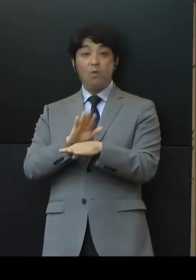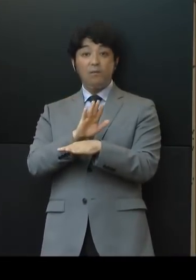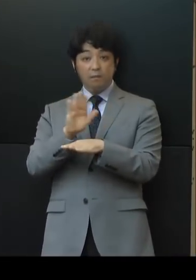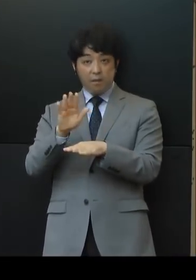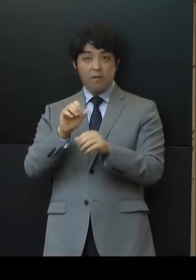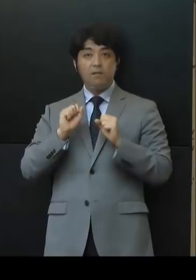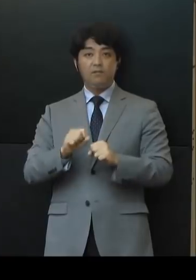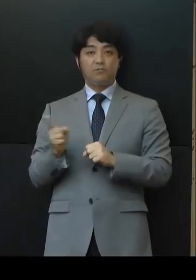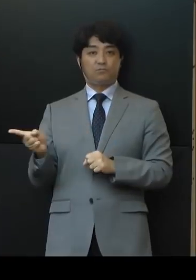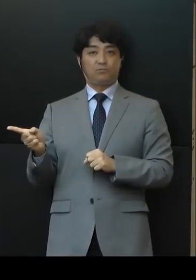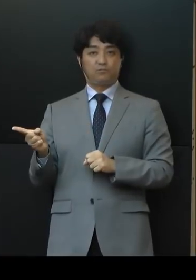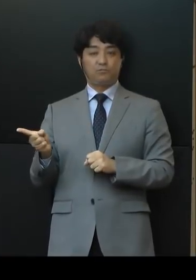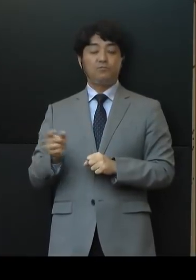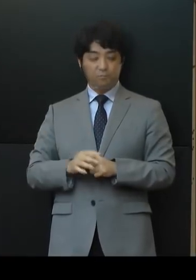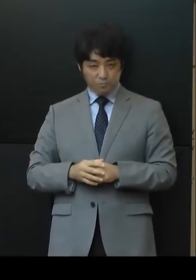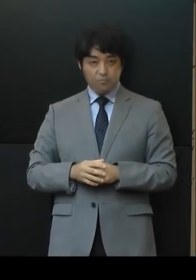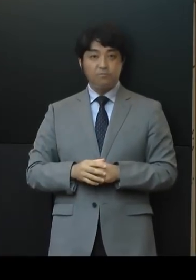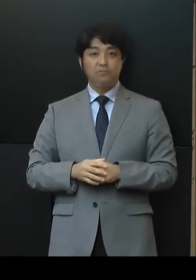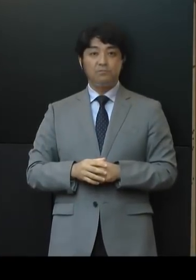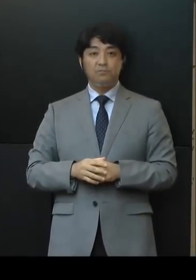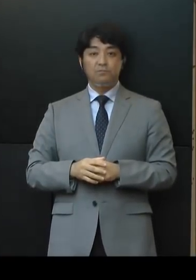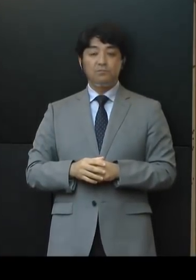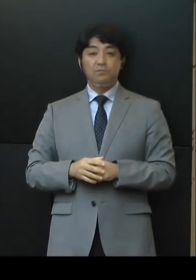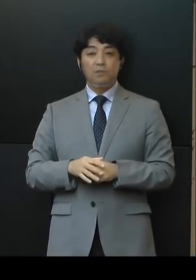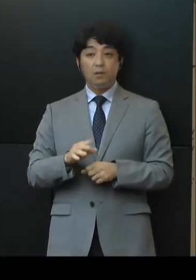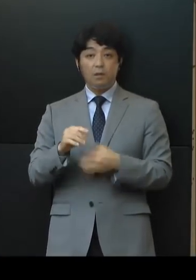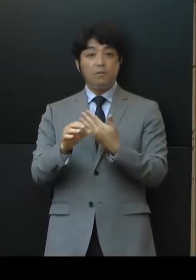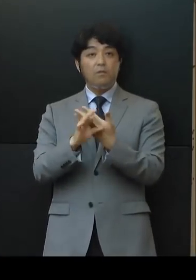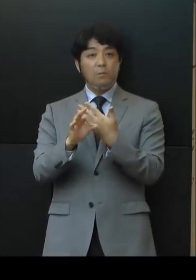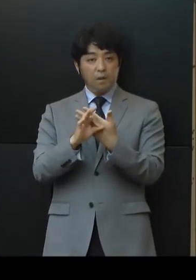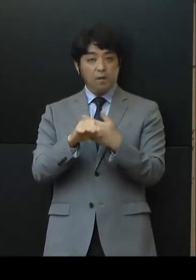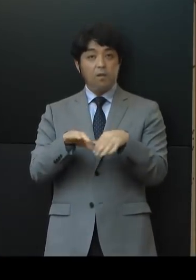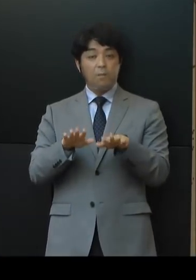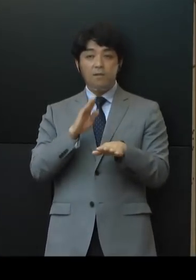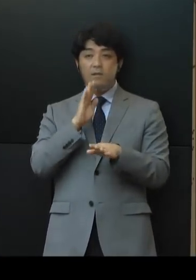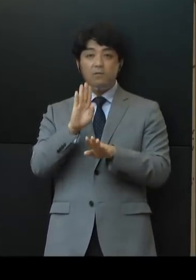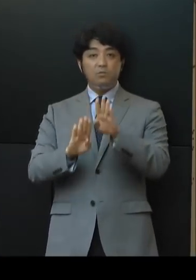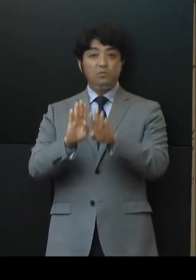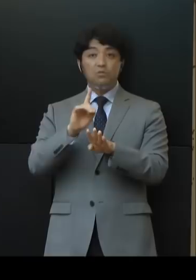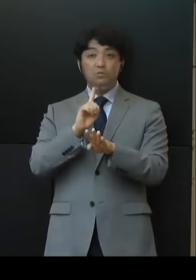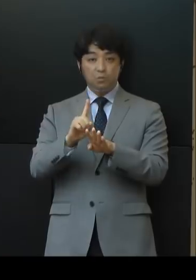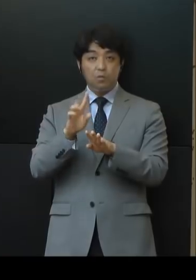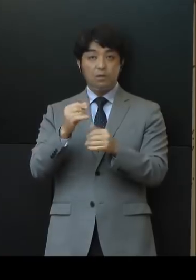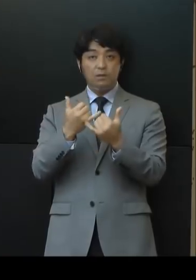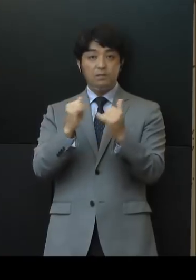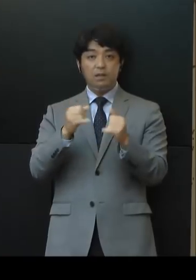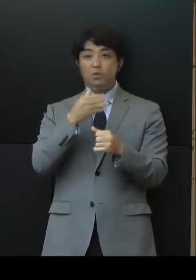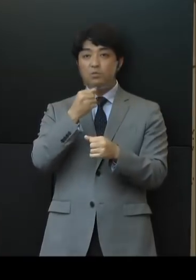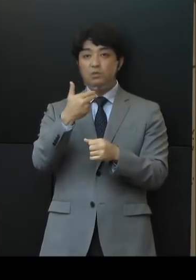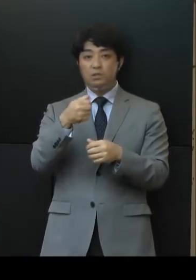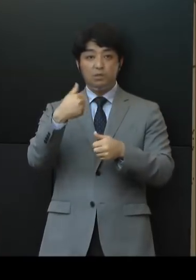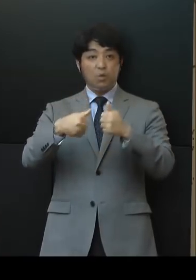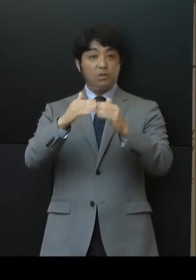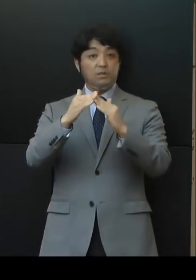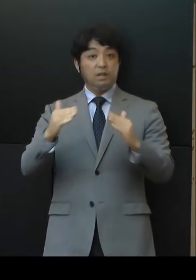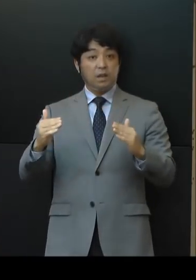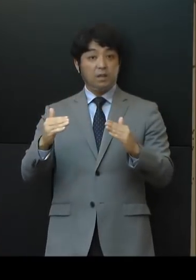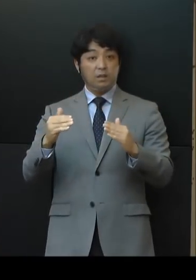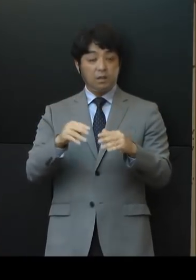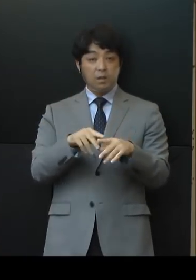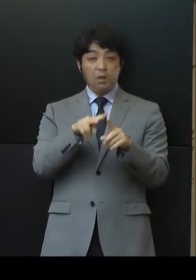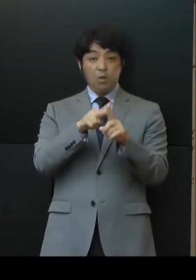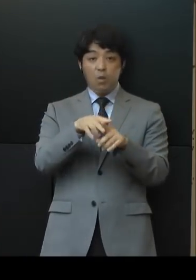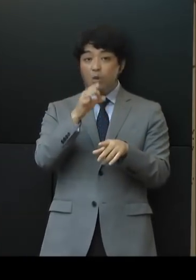であるということを確認させていただいております。ですから例えば今現在、県の社会福祉協議会で行っている小口融資